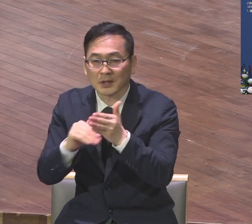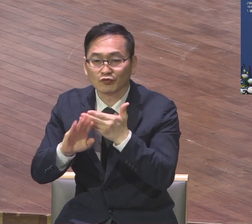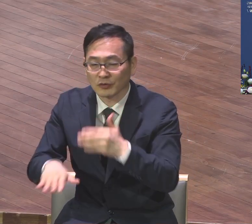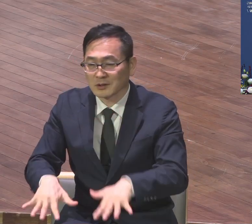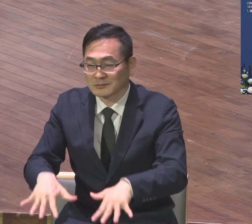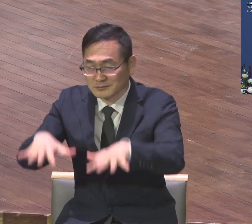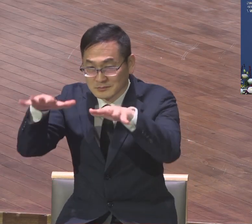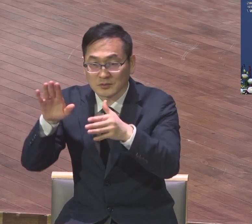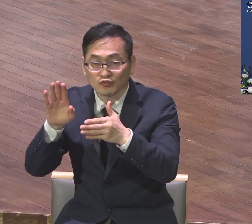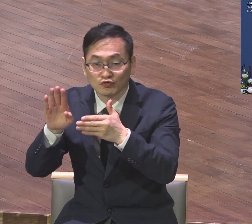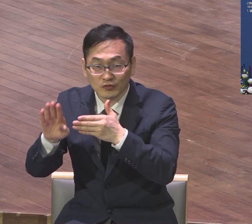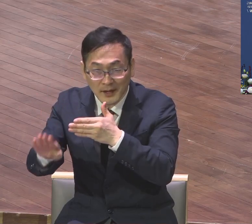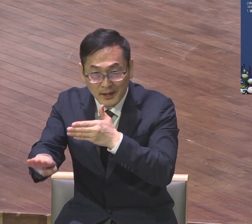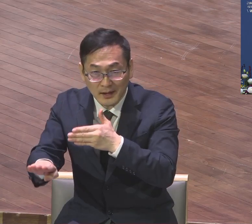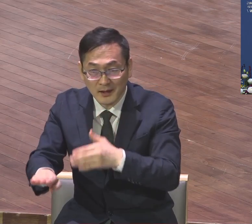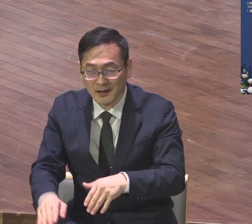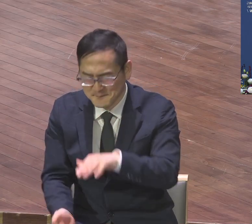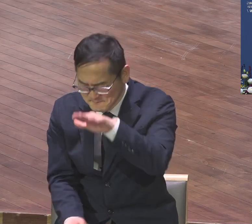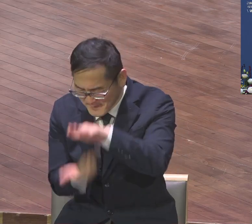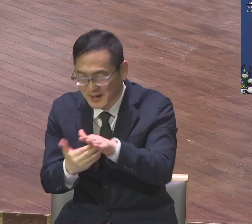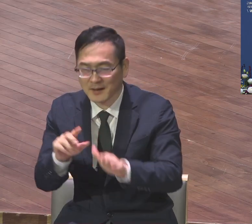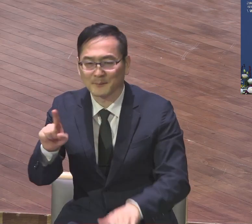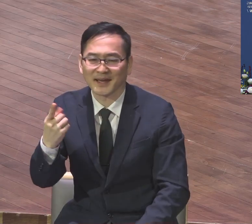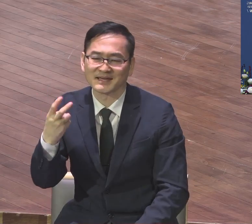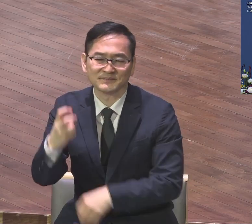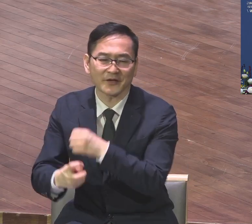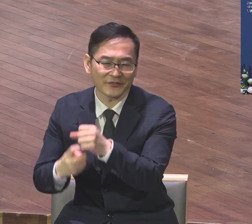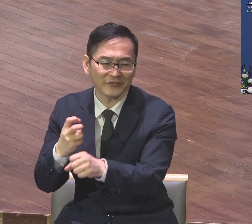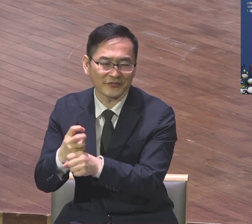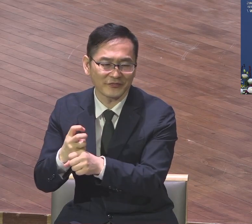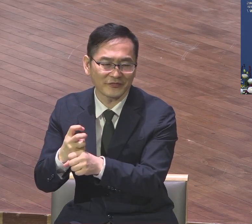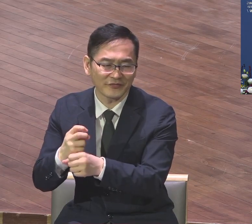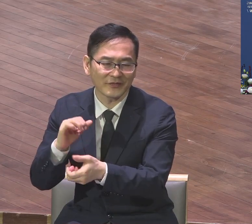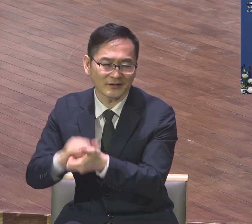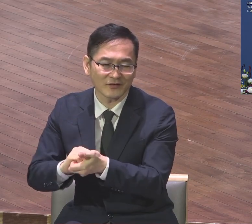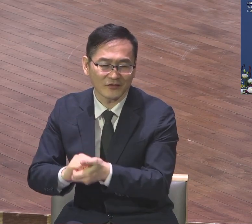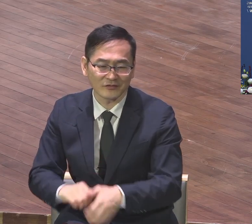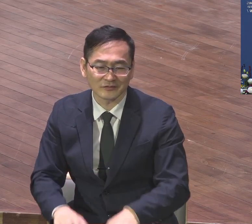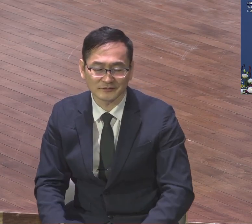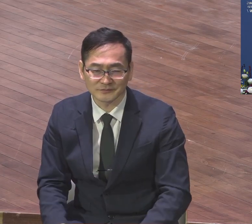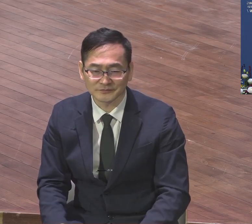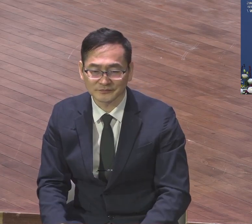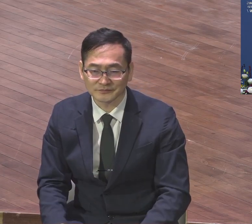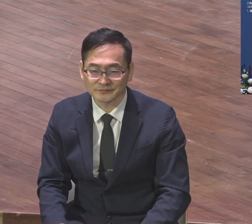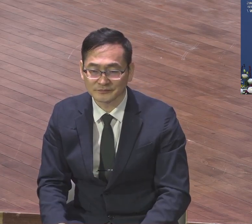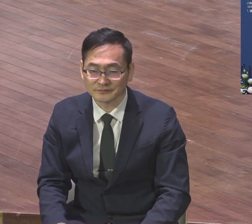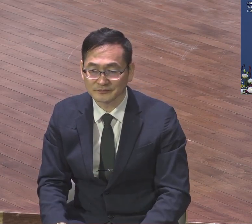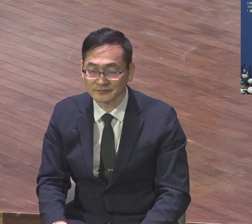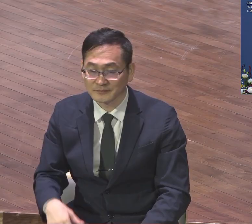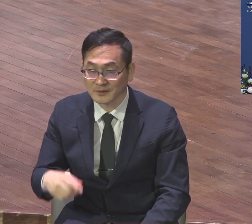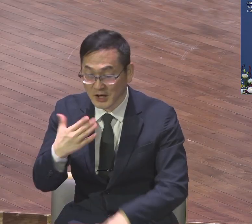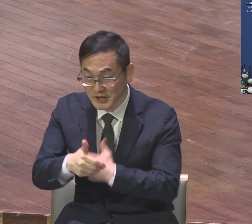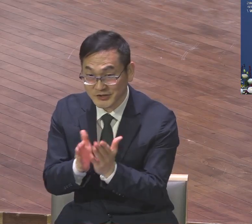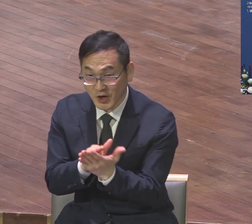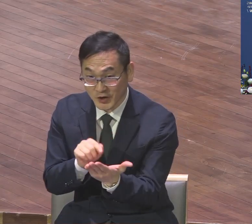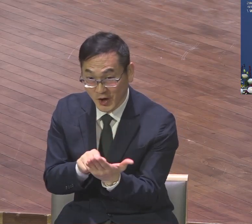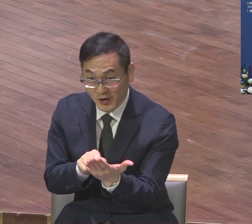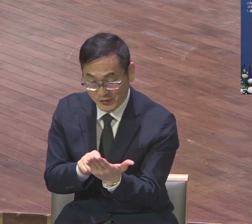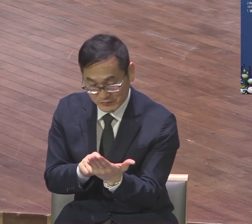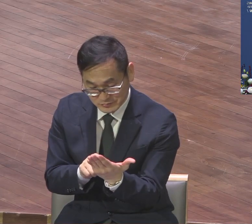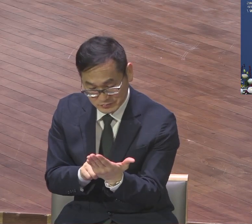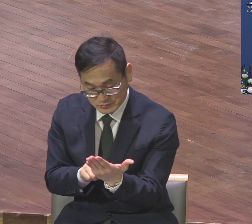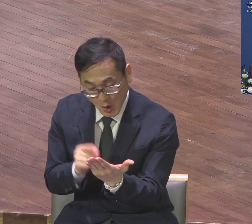오래 살아도 120년밖에 안 돼요. 왜 이렇게 했느냐? 성경이 이 사실을